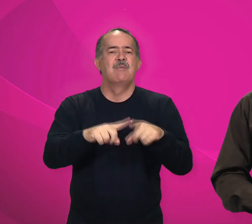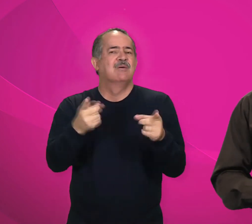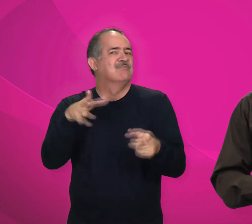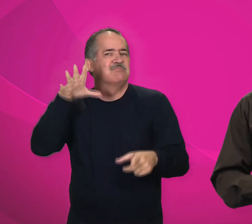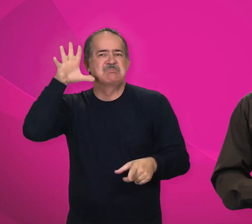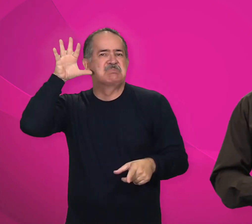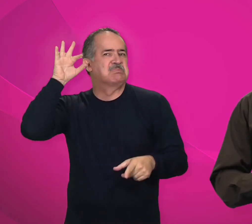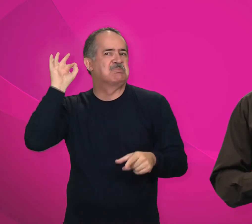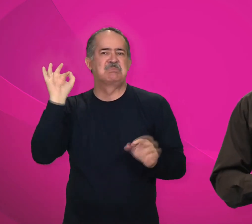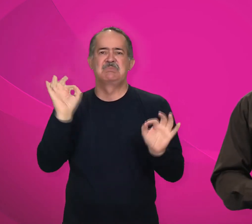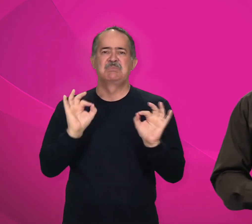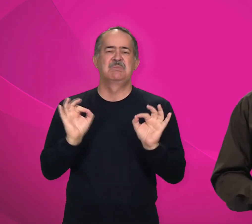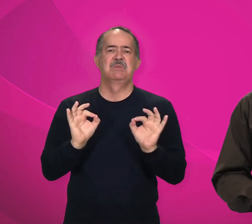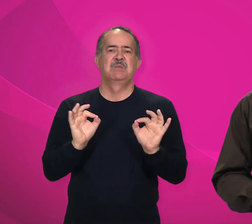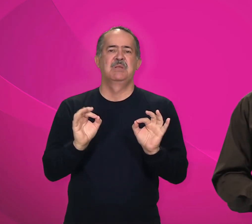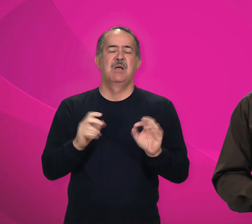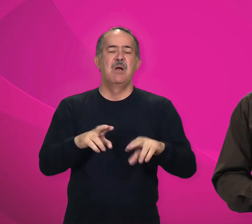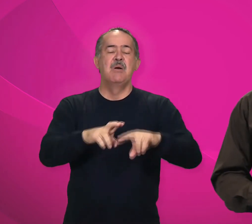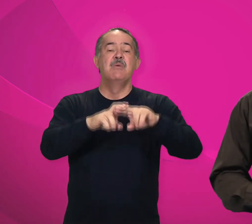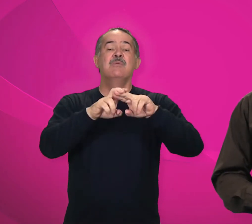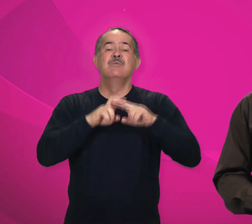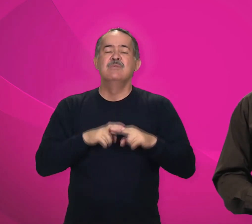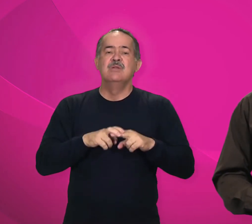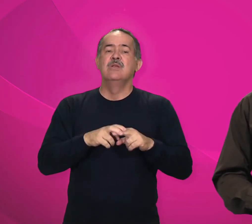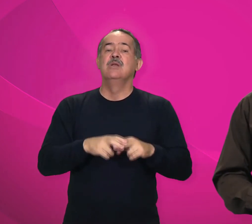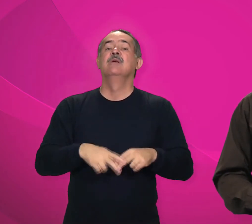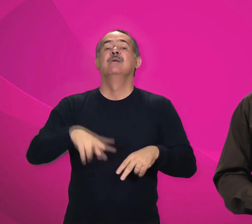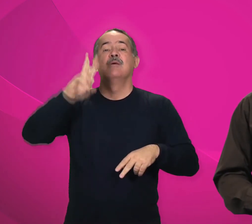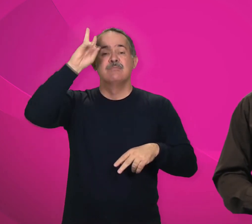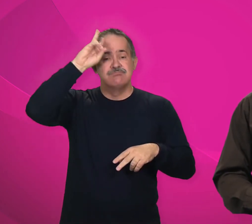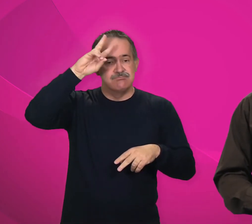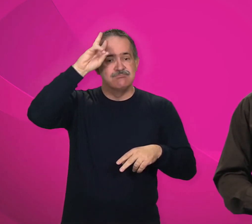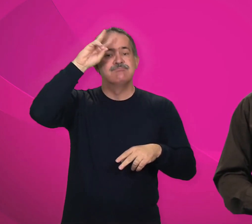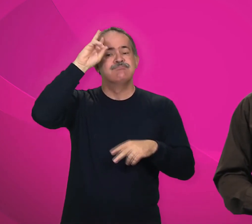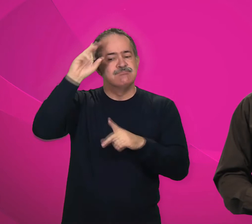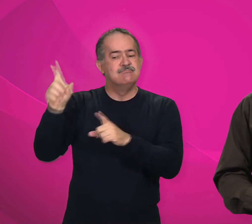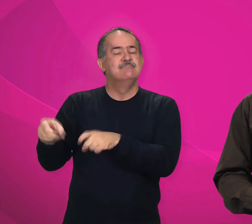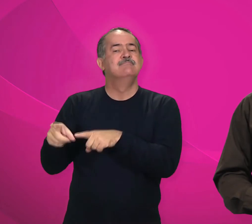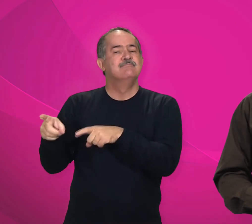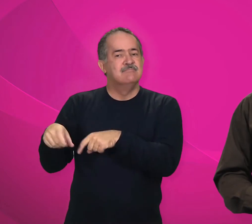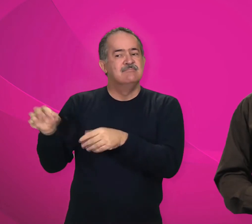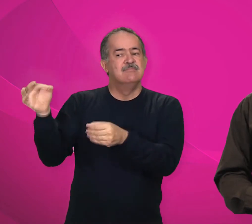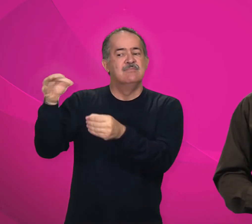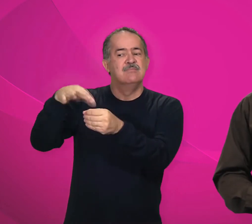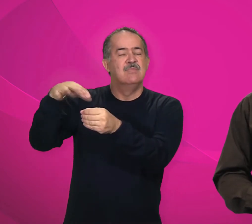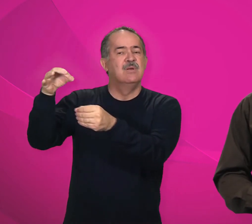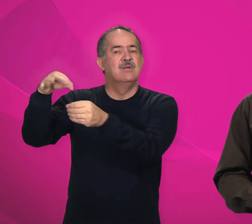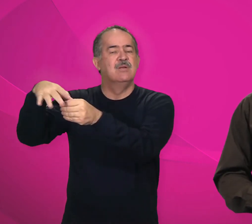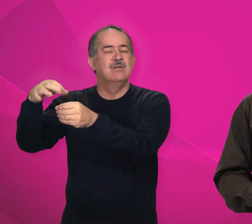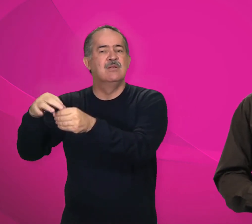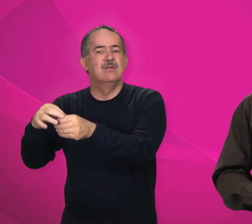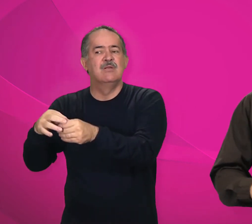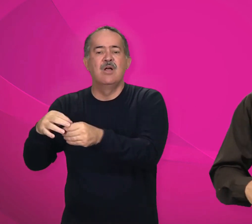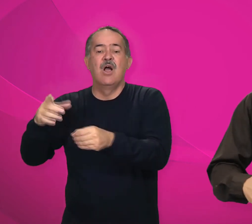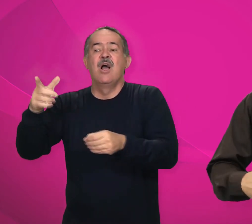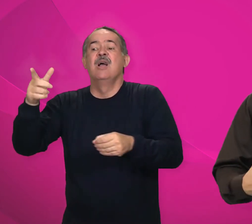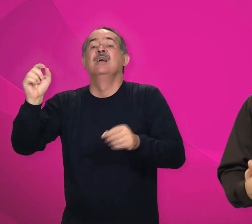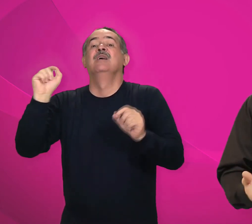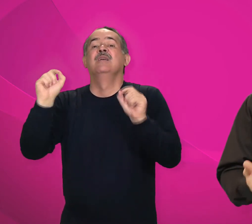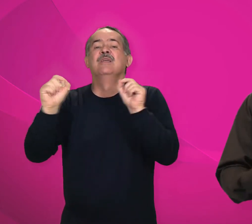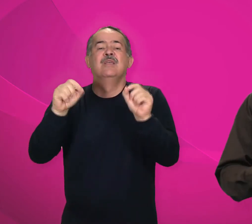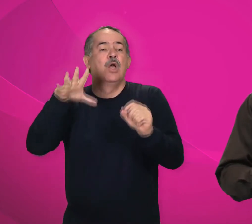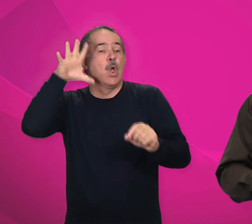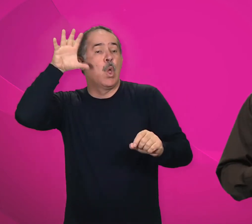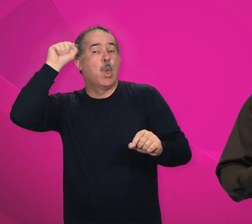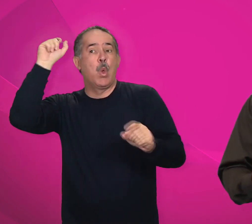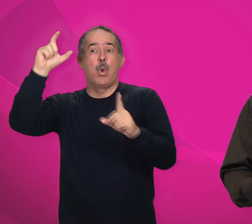ouvis e não ouviram. Ouvi, portanto, a parábola do semeador. Todo